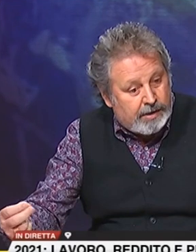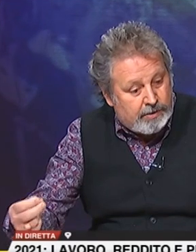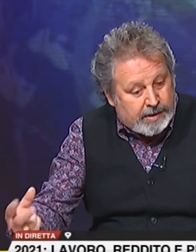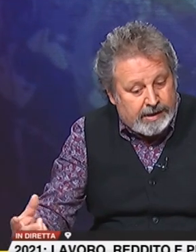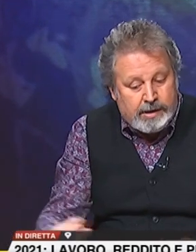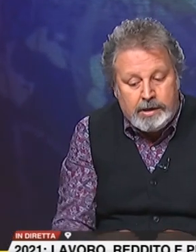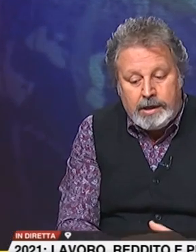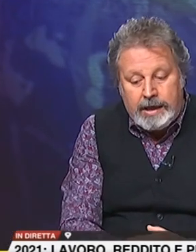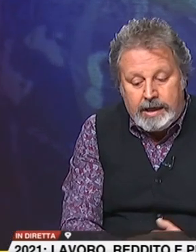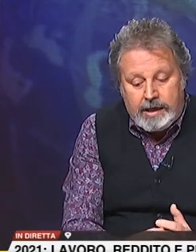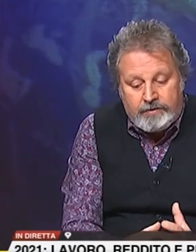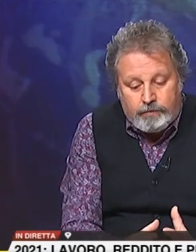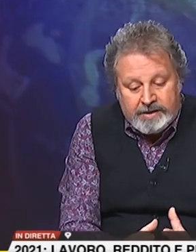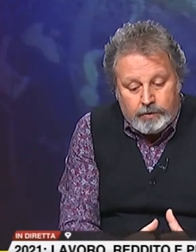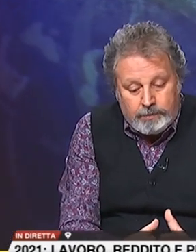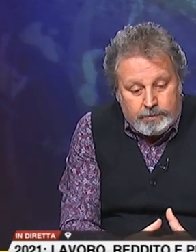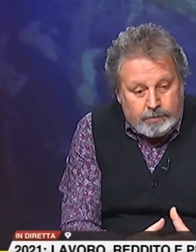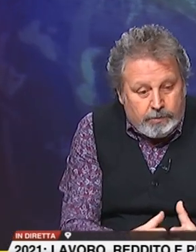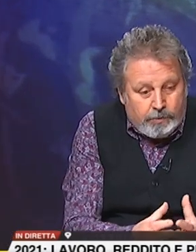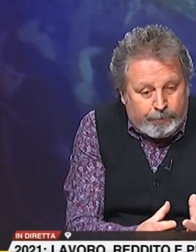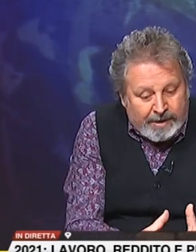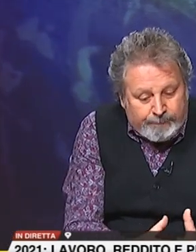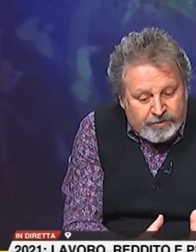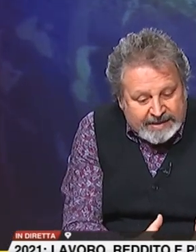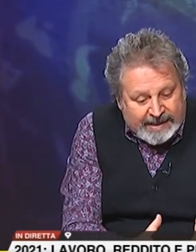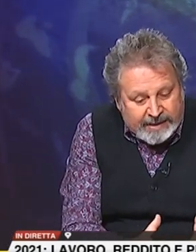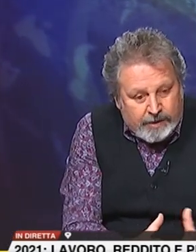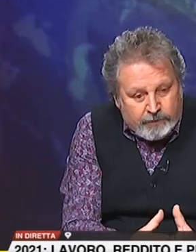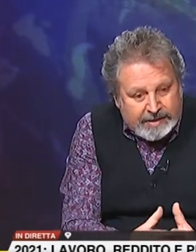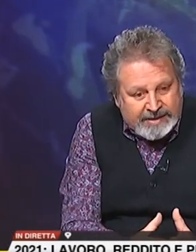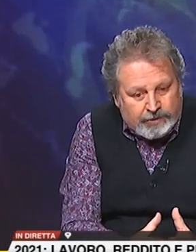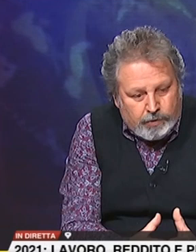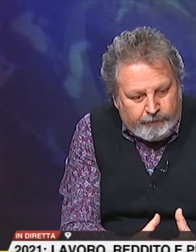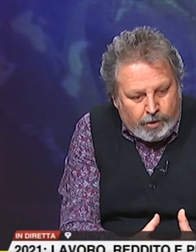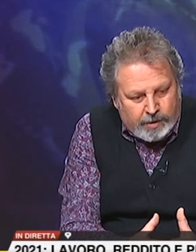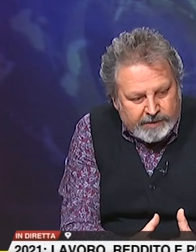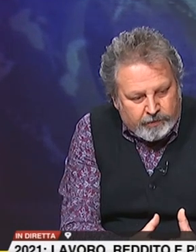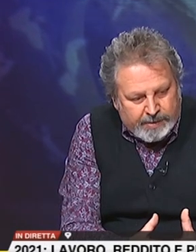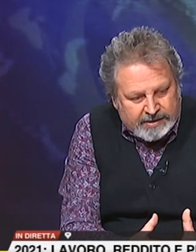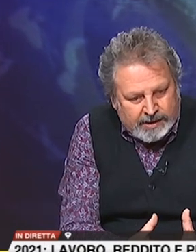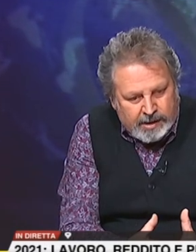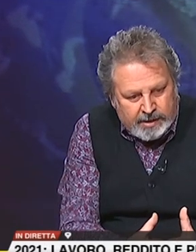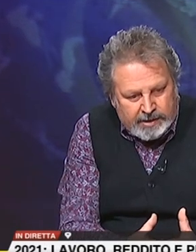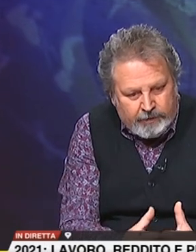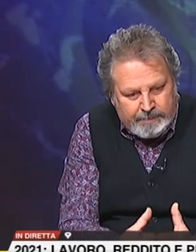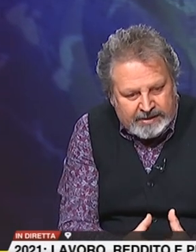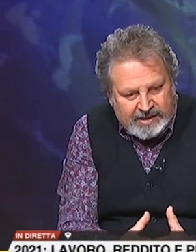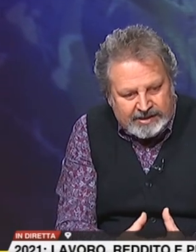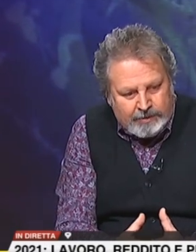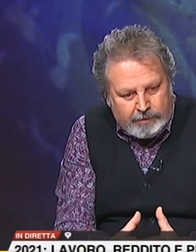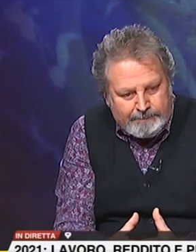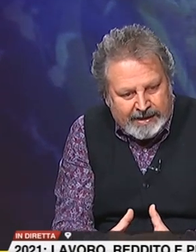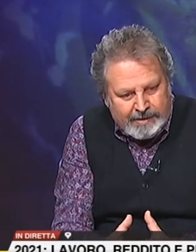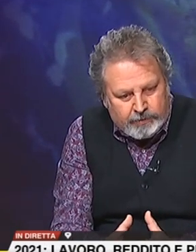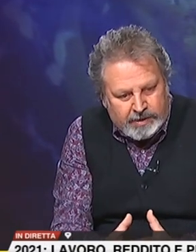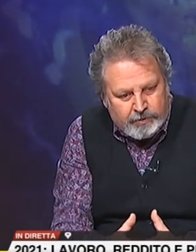donne, ok? E su questo non possiamo più scherzare, cioè hanno scherzato col fuoco, la devono smettere, devono mettersi